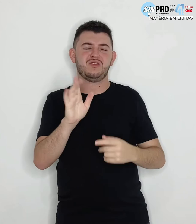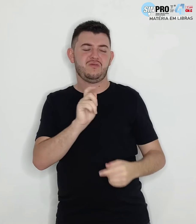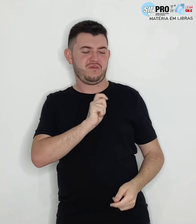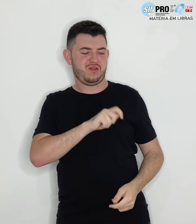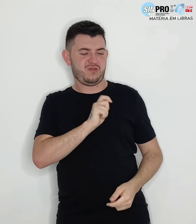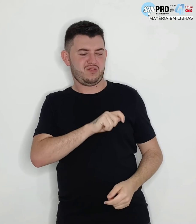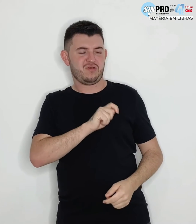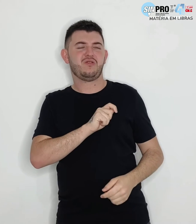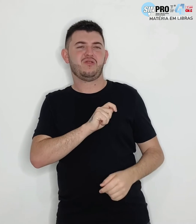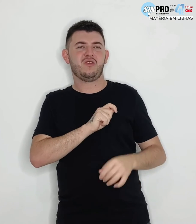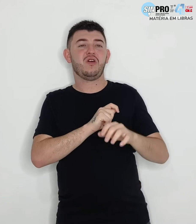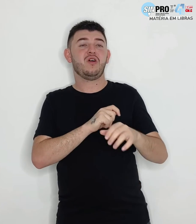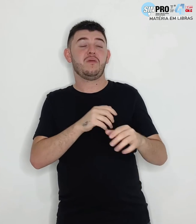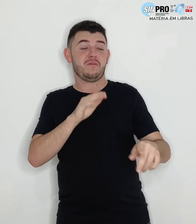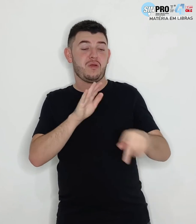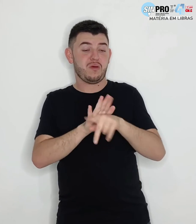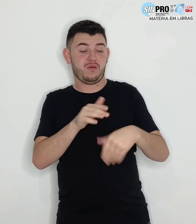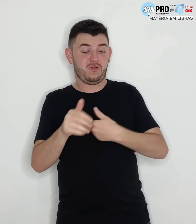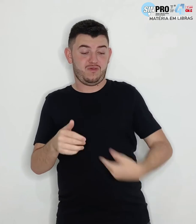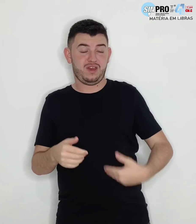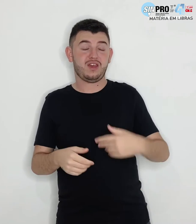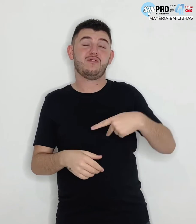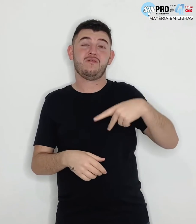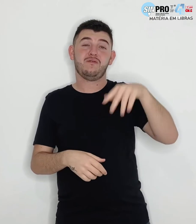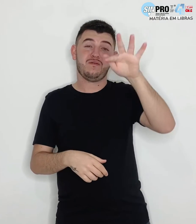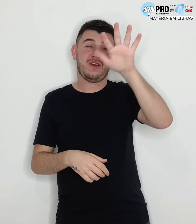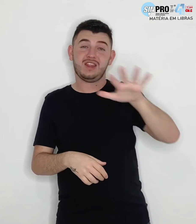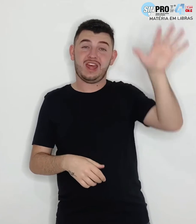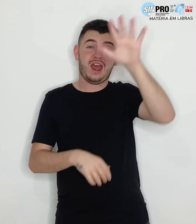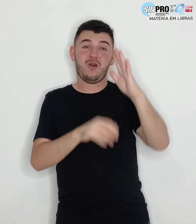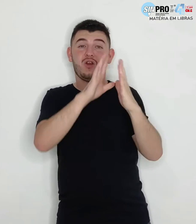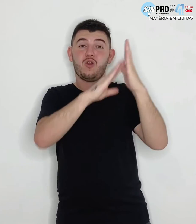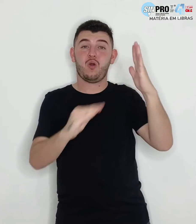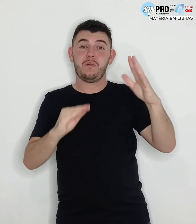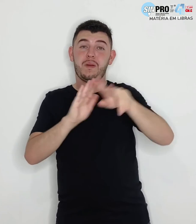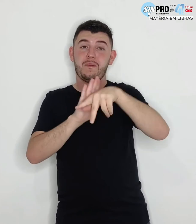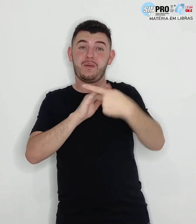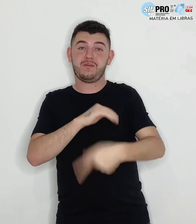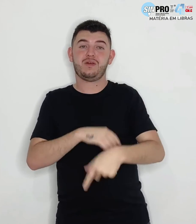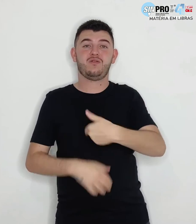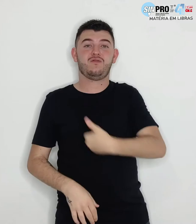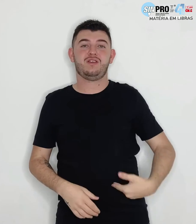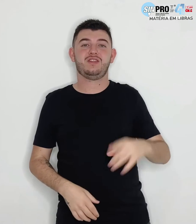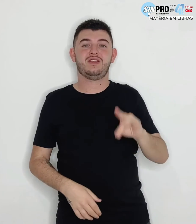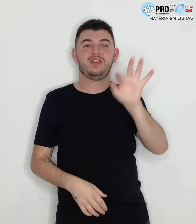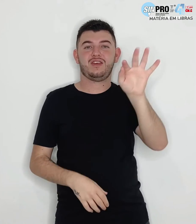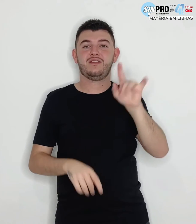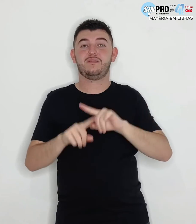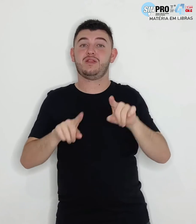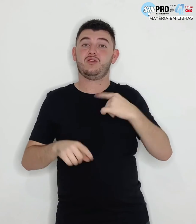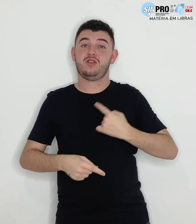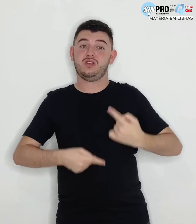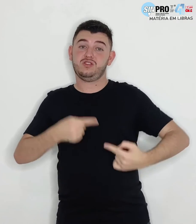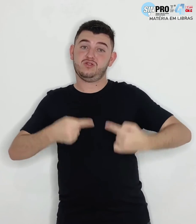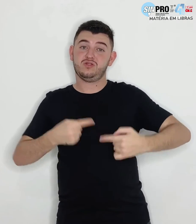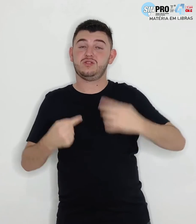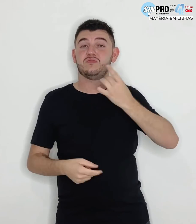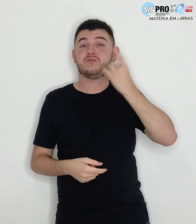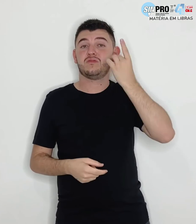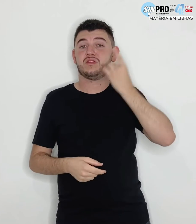federal, replicado pelo GDF. Continuamos discutindo com todos os parlamentares da Câmara Legislativa a